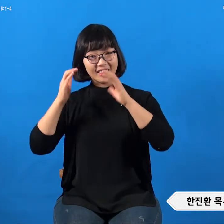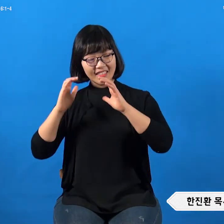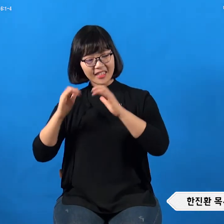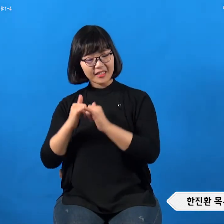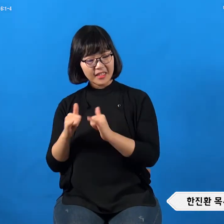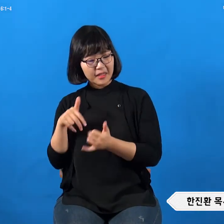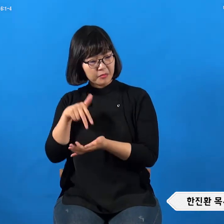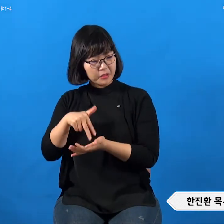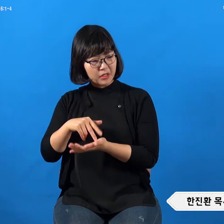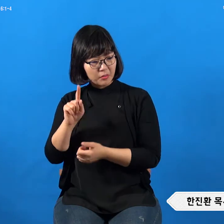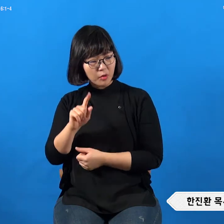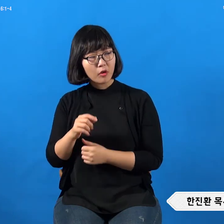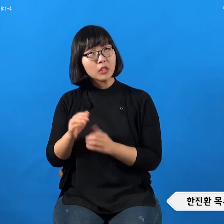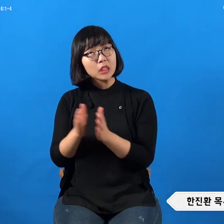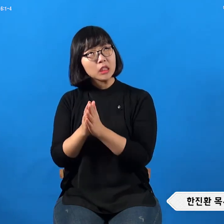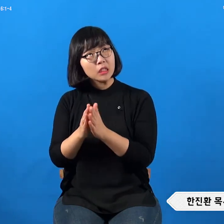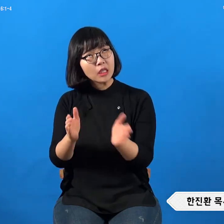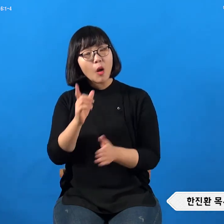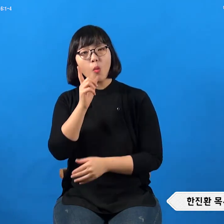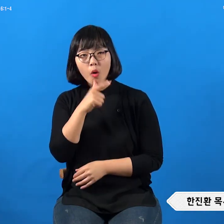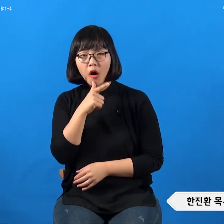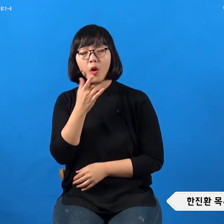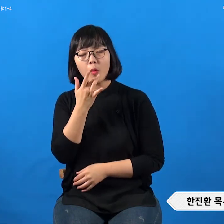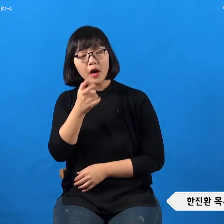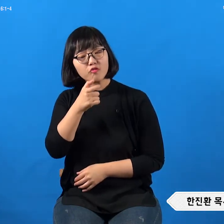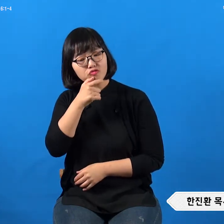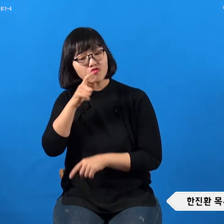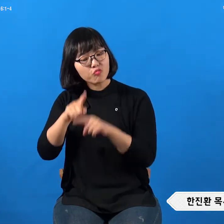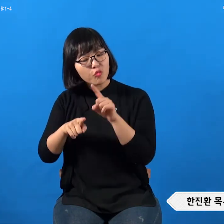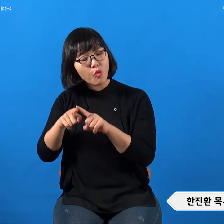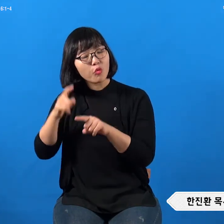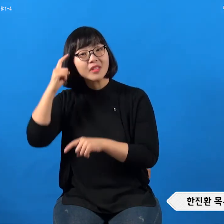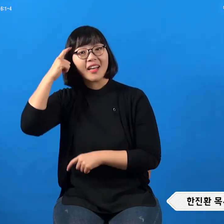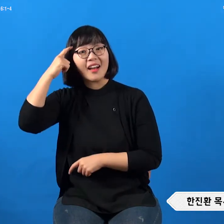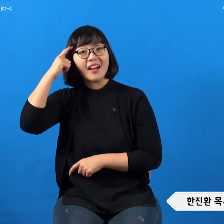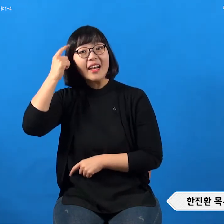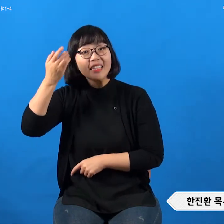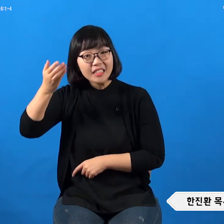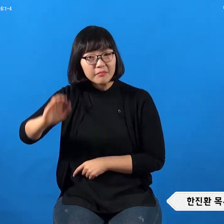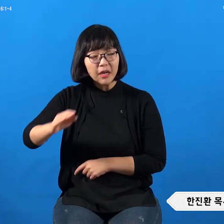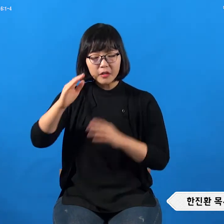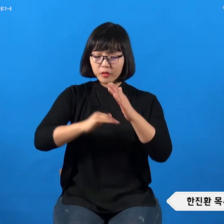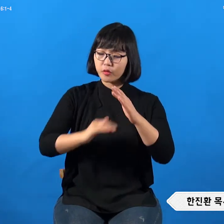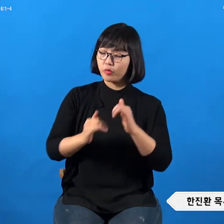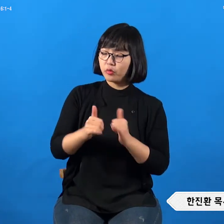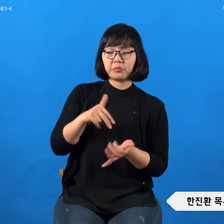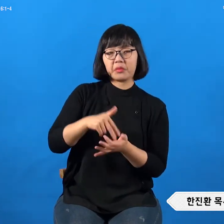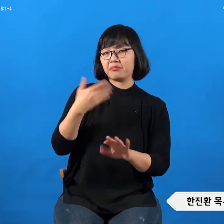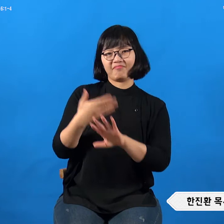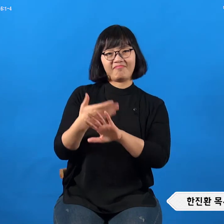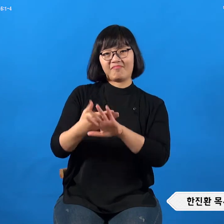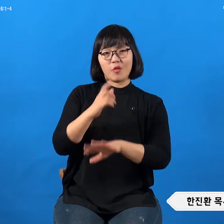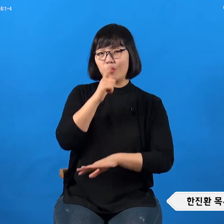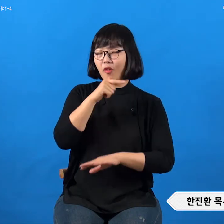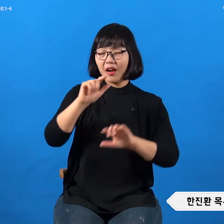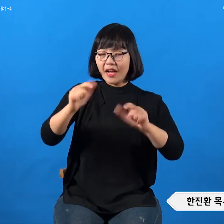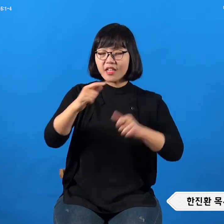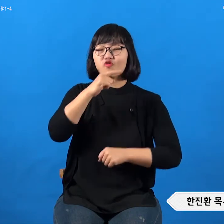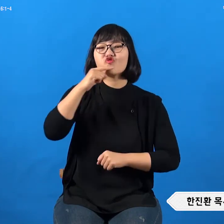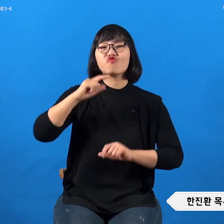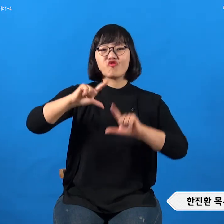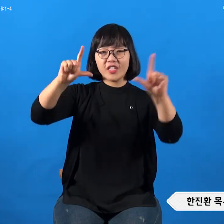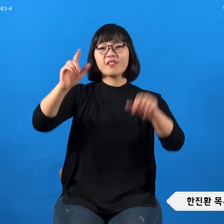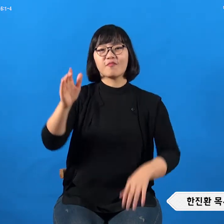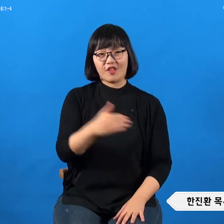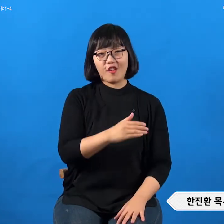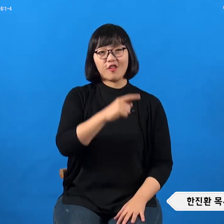주의 첫날처럼 생각하는데 아닙니다. 일요일이, 주일이 한 주의 첫날입니다.